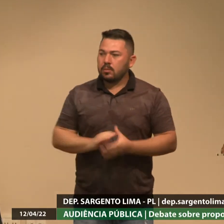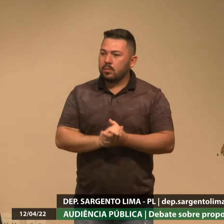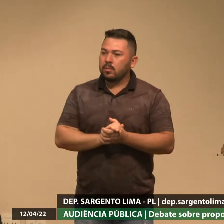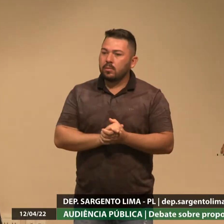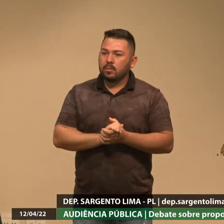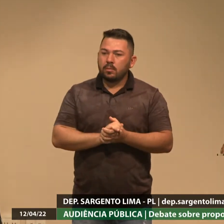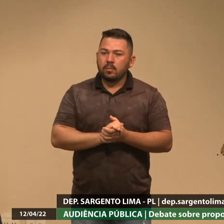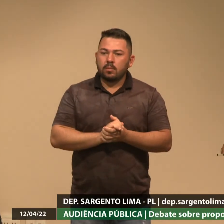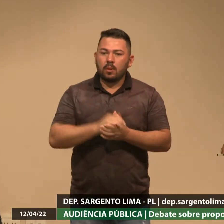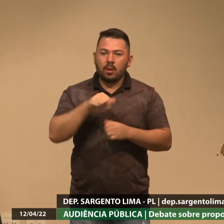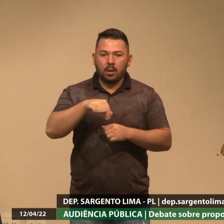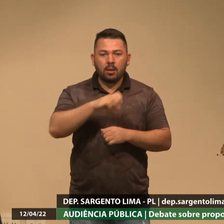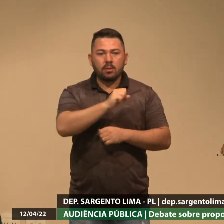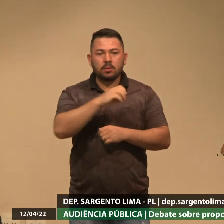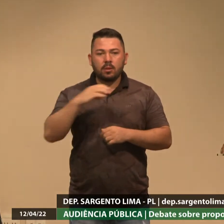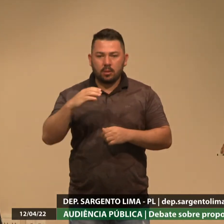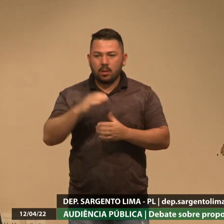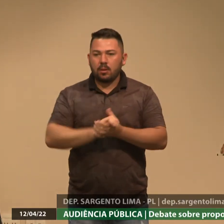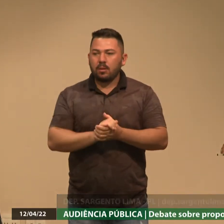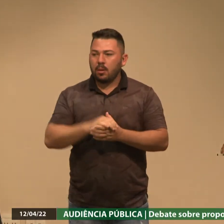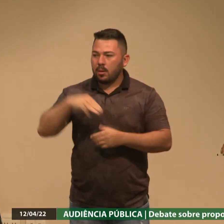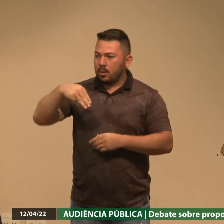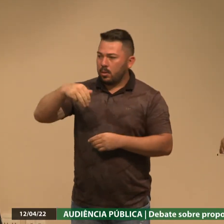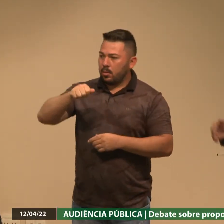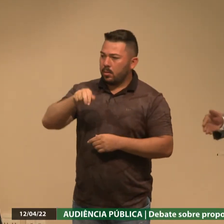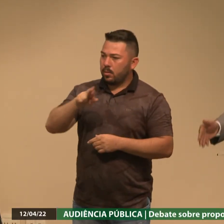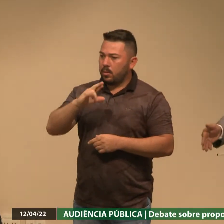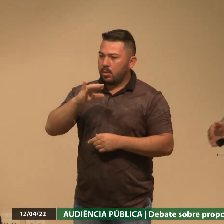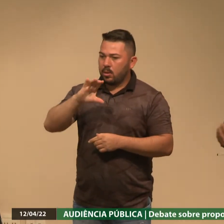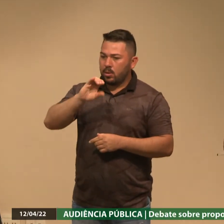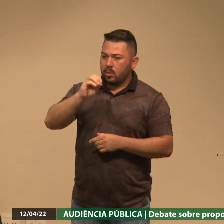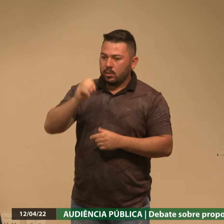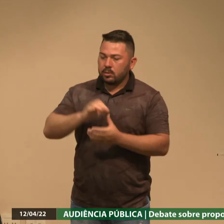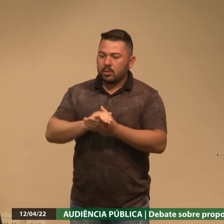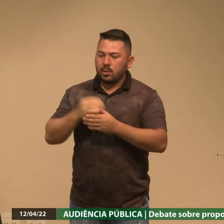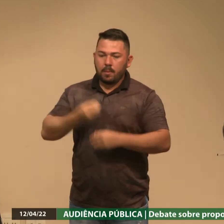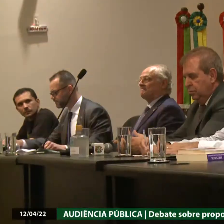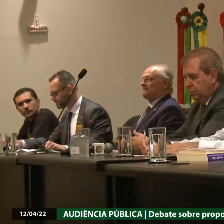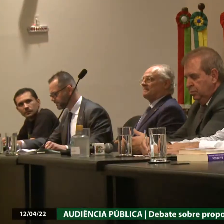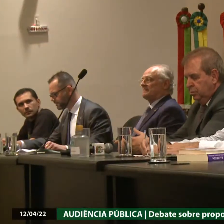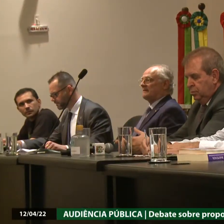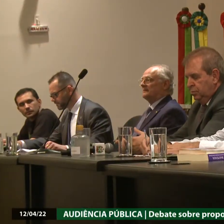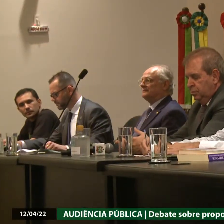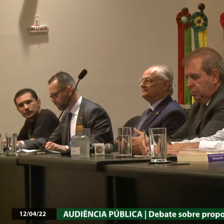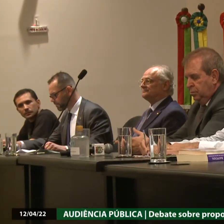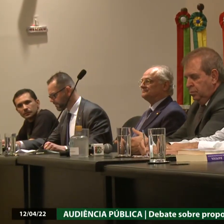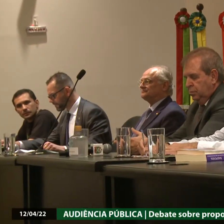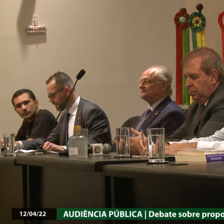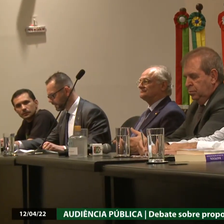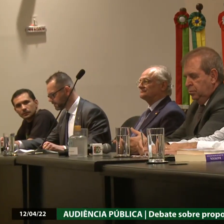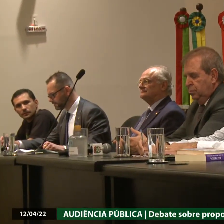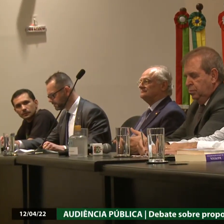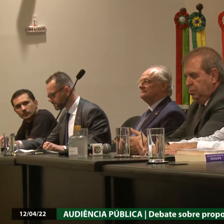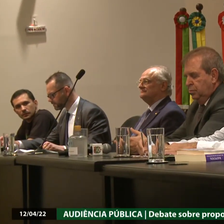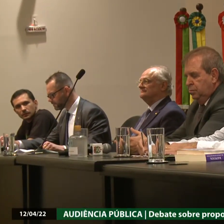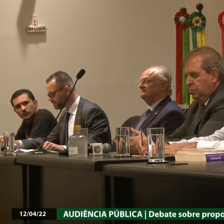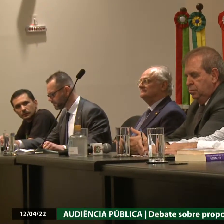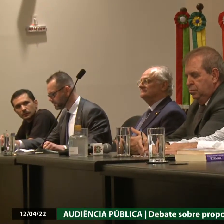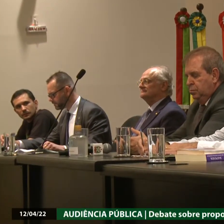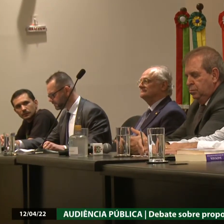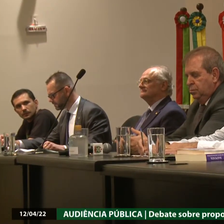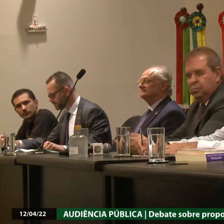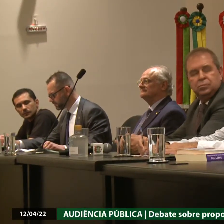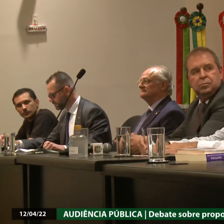do Estado de Santa Catarina Deputado Mauricio eskudlark pela presença tá aqui presente com a gente passando do horário né